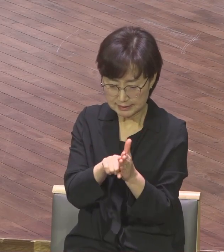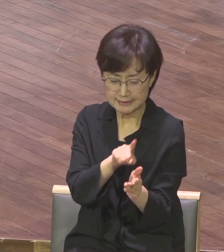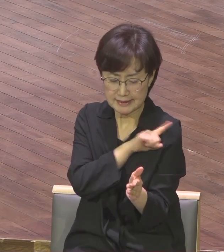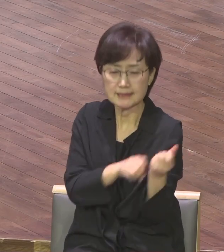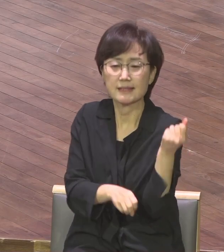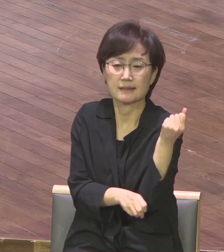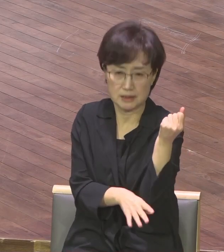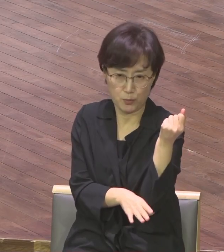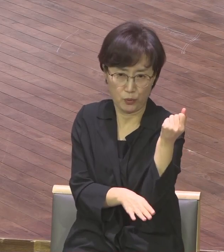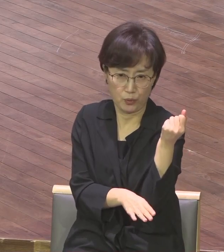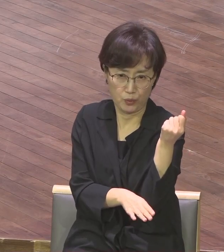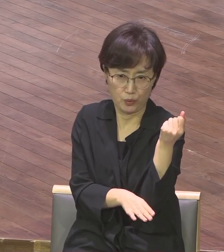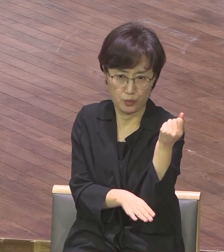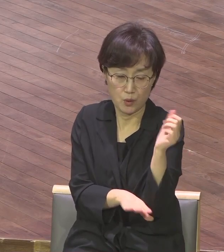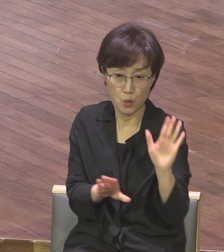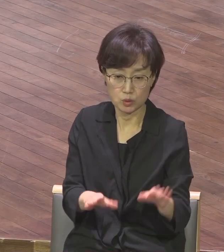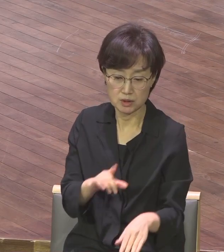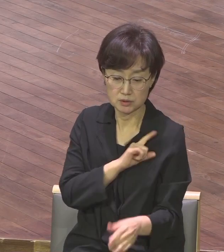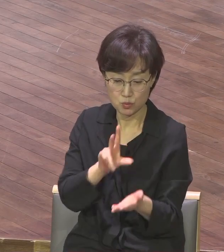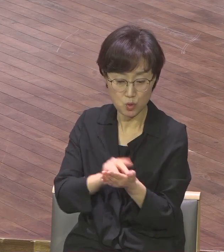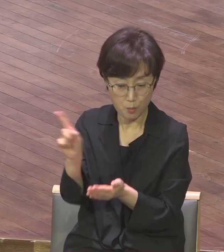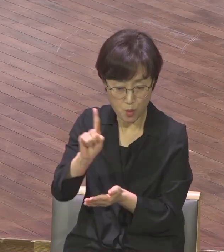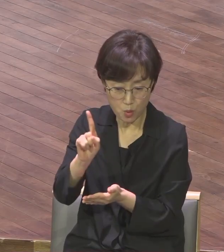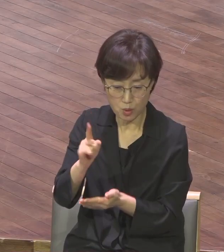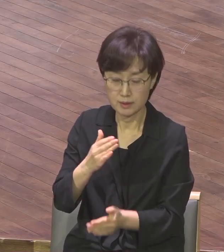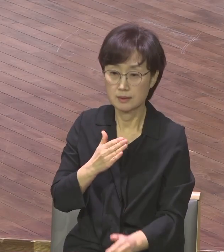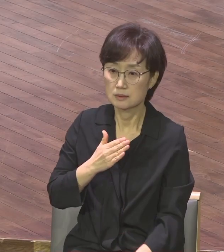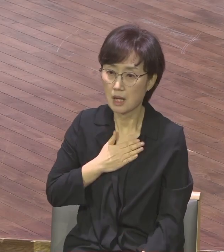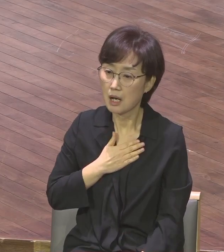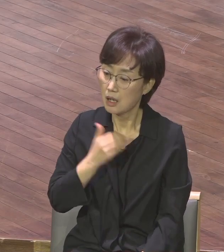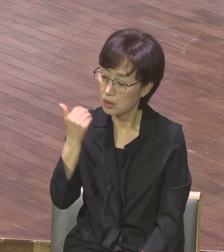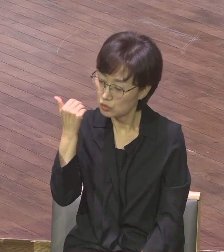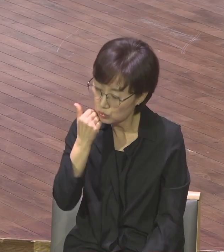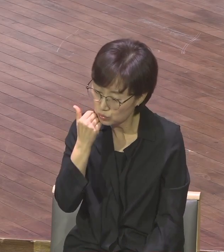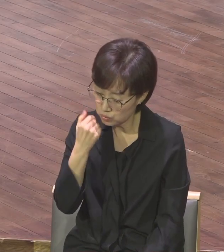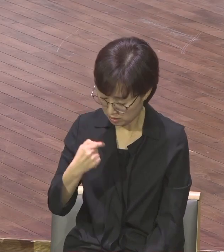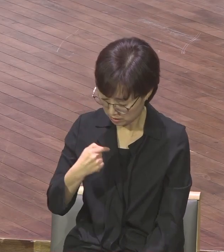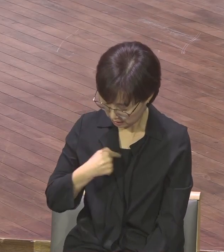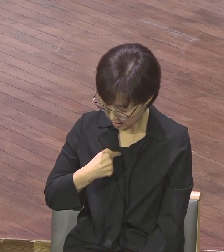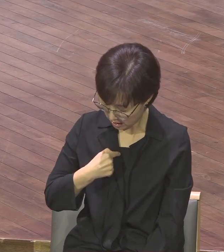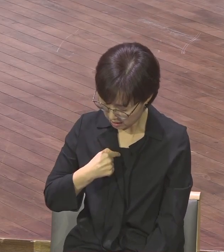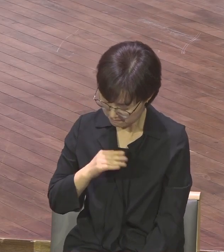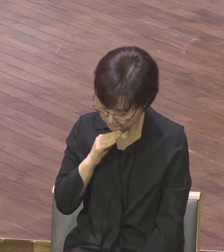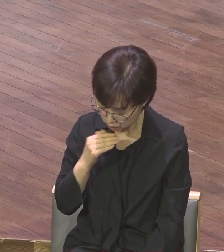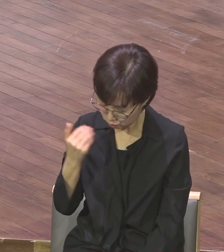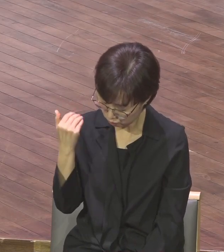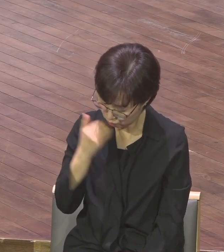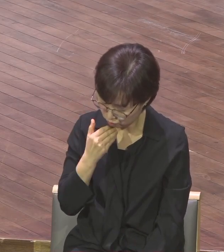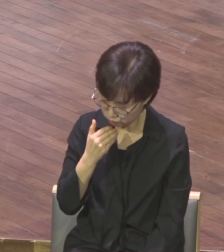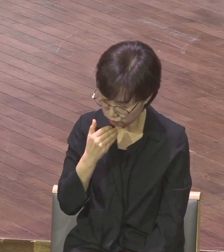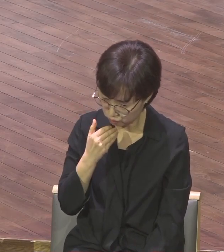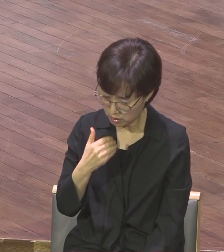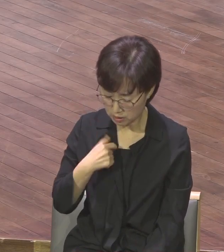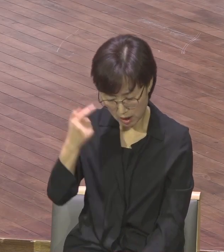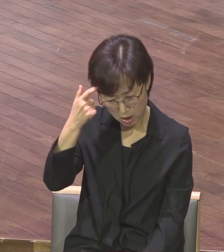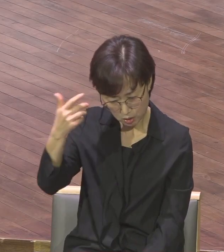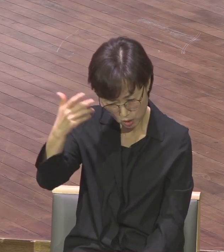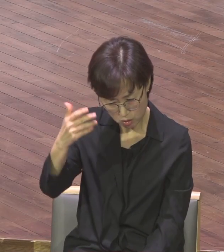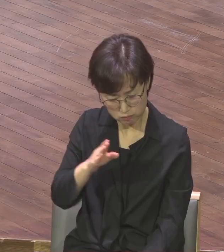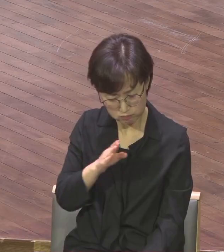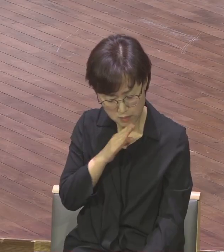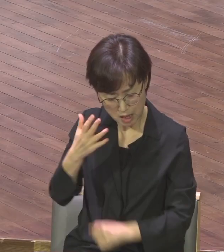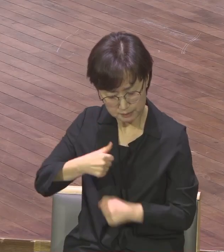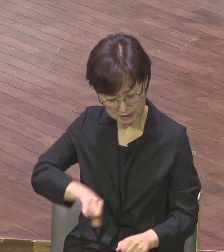제목이 나는 누구인가 합니다. 나는 누구인가. 나의 영적 정체성을 분명히